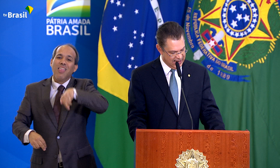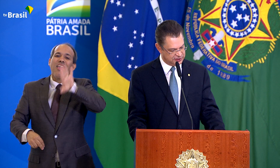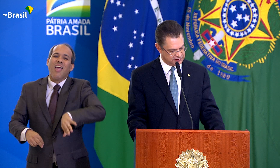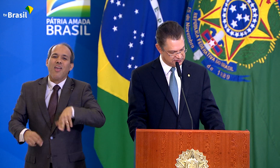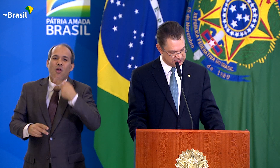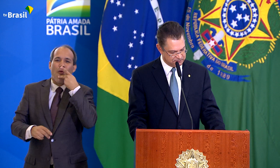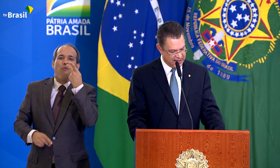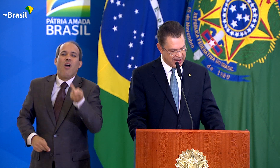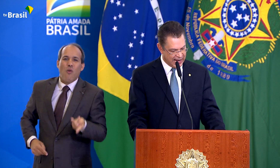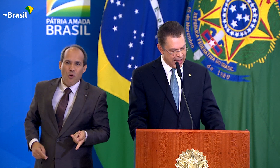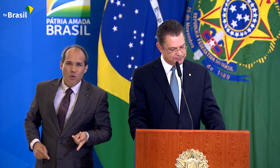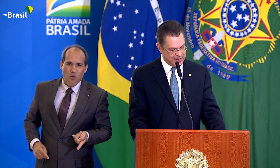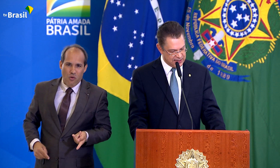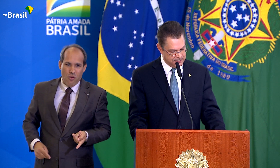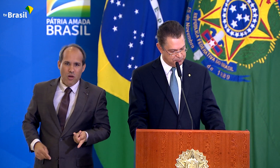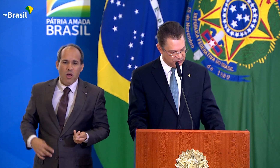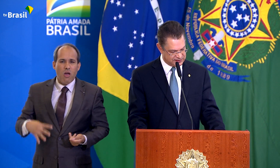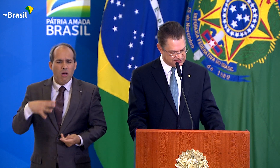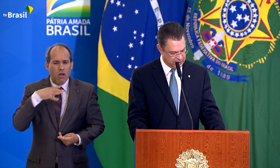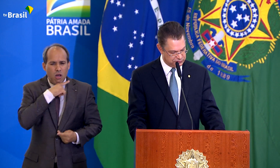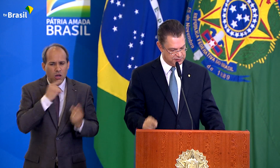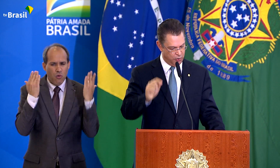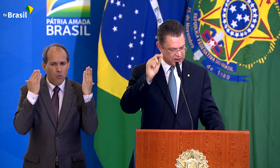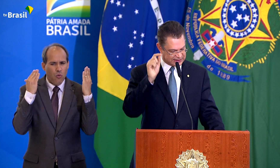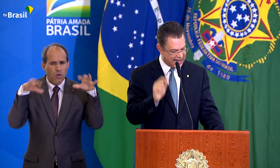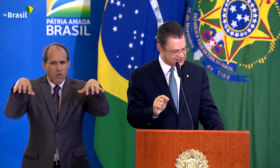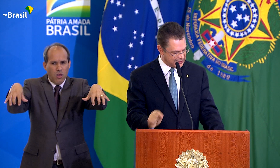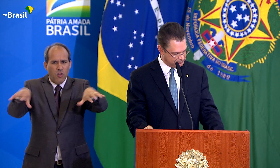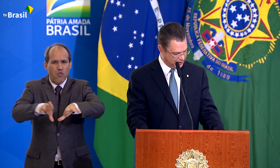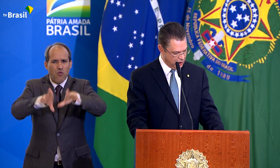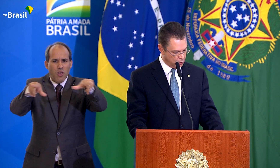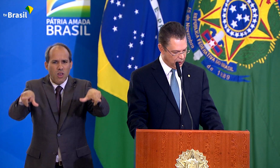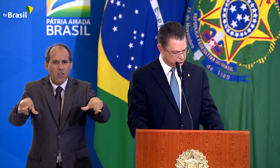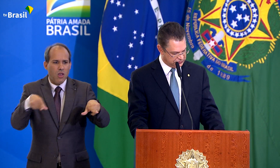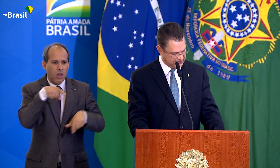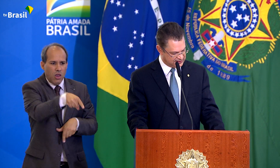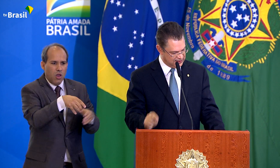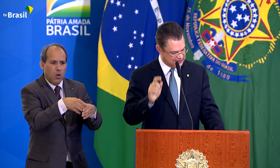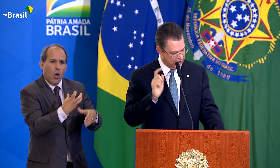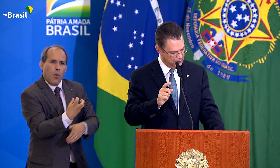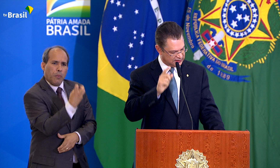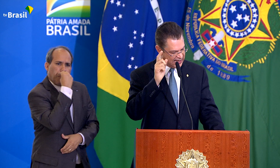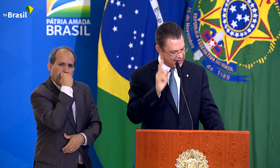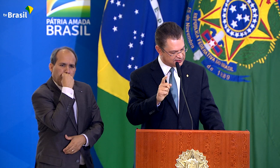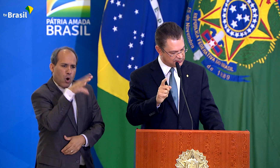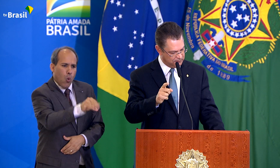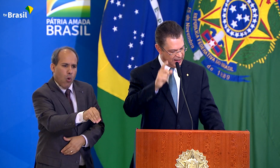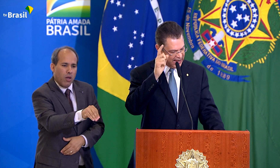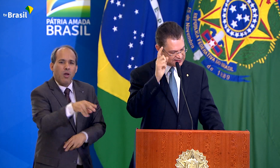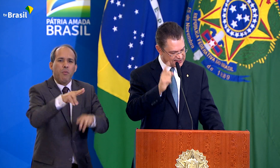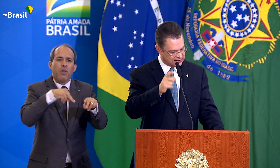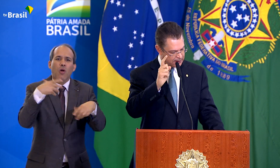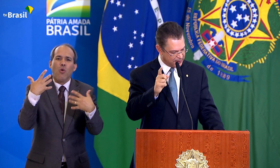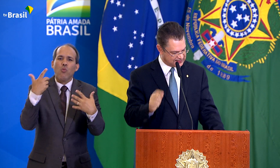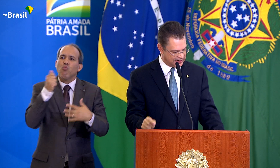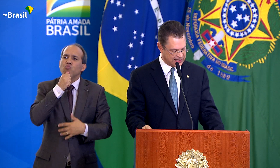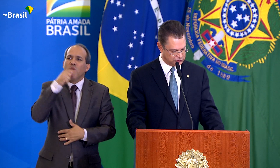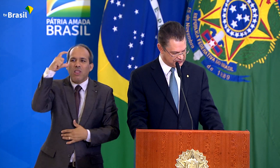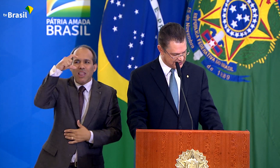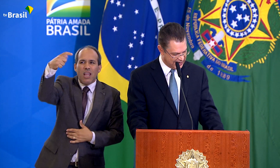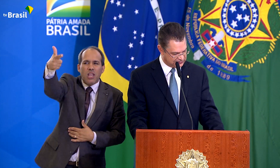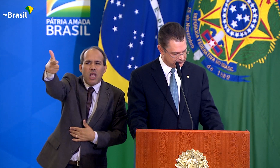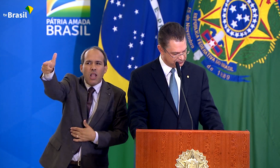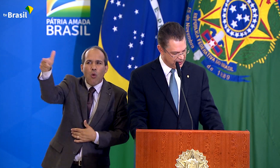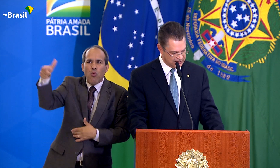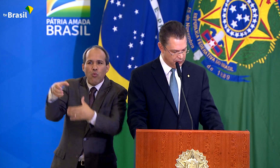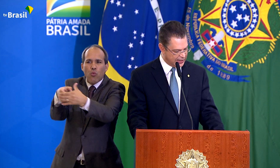e estes tá bem imposição temor taça quando dizem não interessam a certa